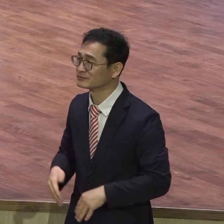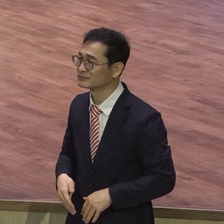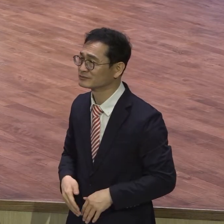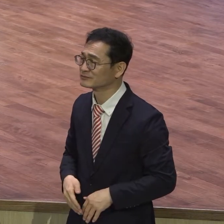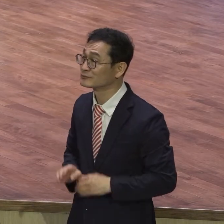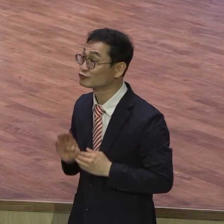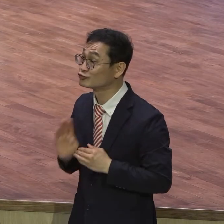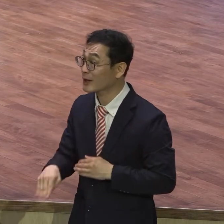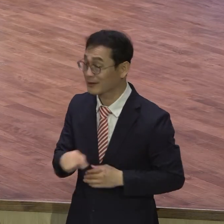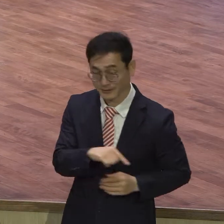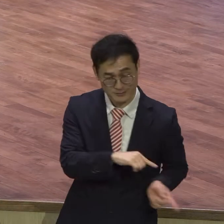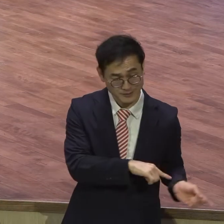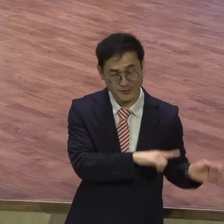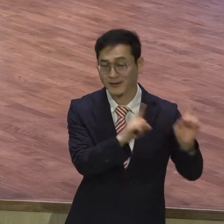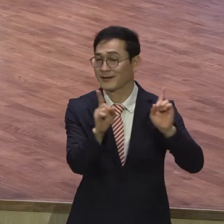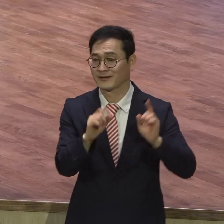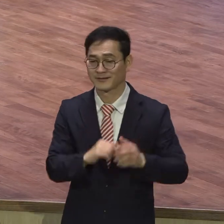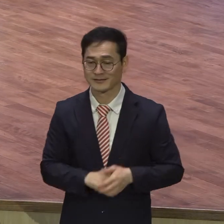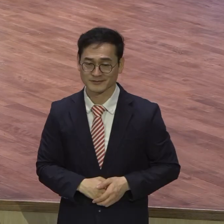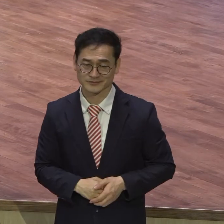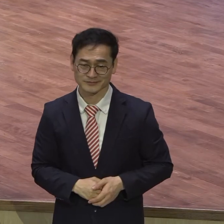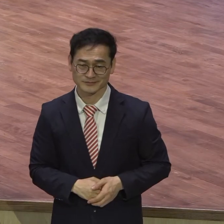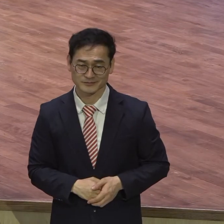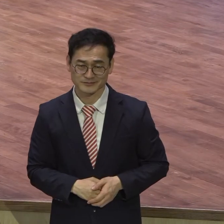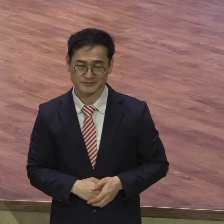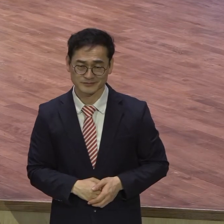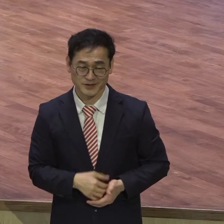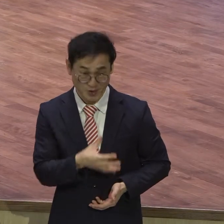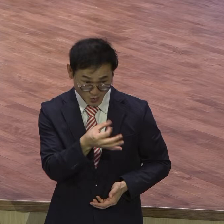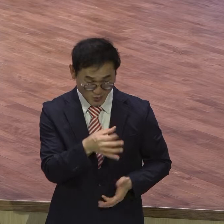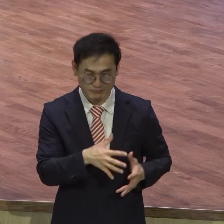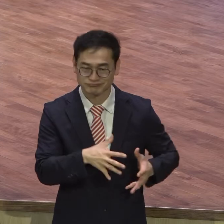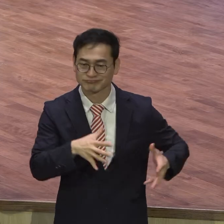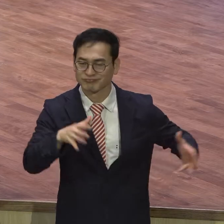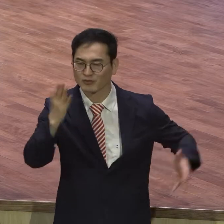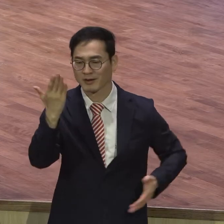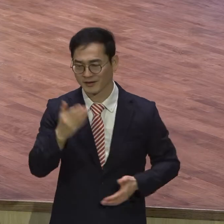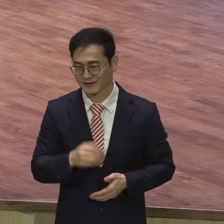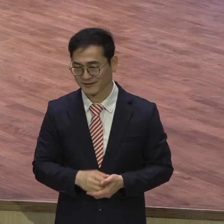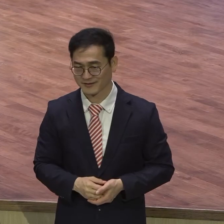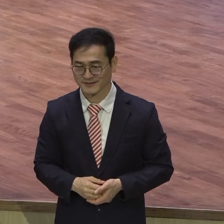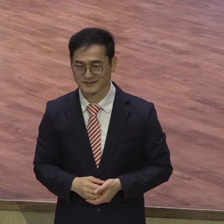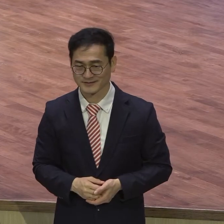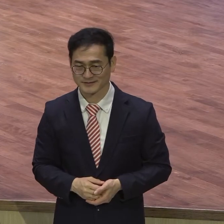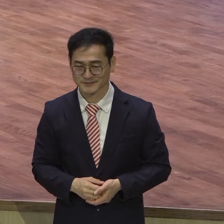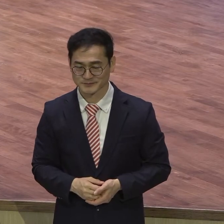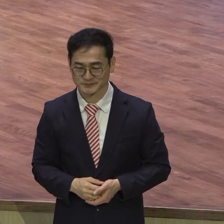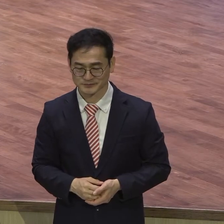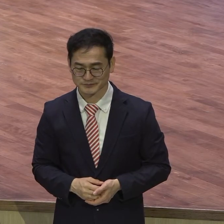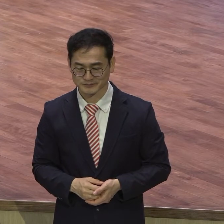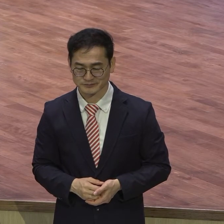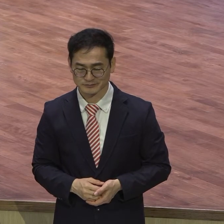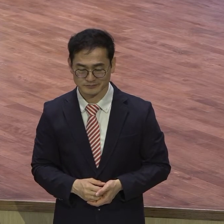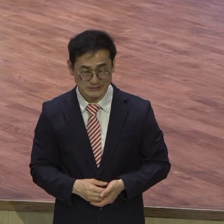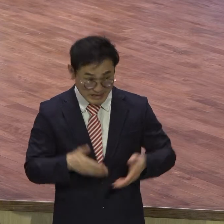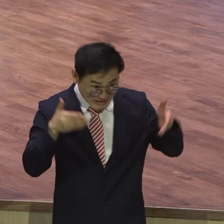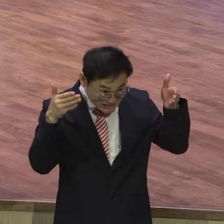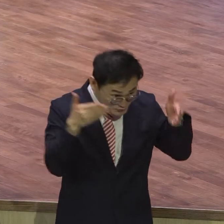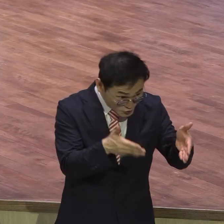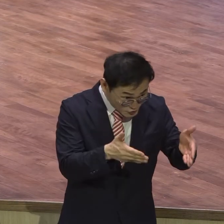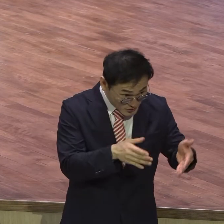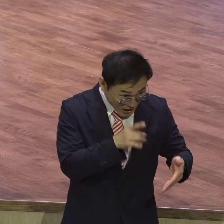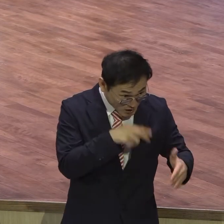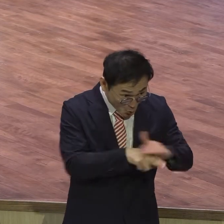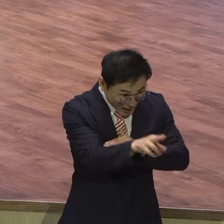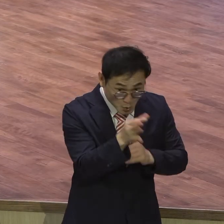그것도 아예 보너스 여러분이 이걸 먹고 그러는 것 다 보너스 주체가 바뀌었어